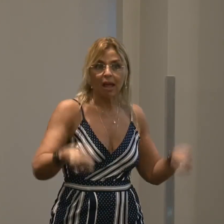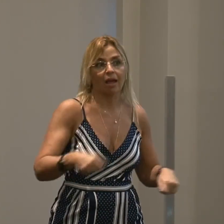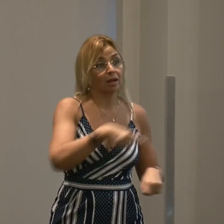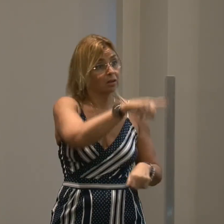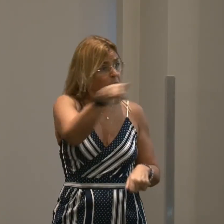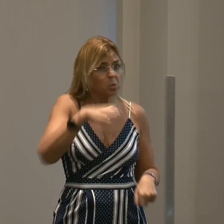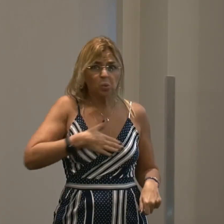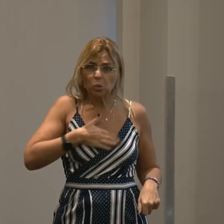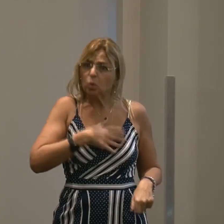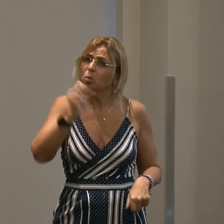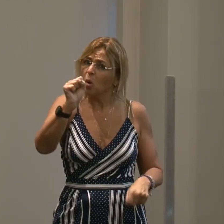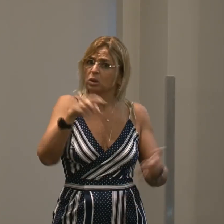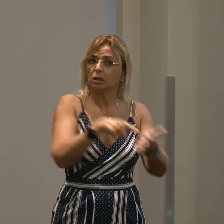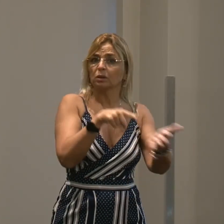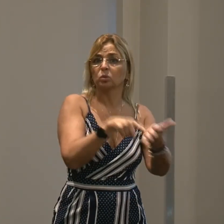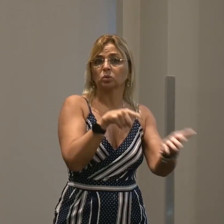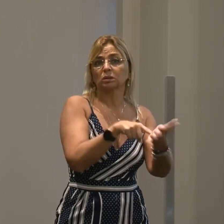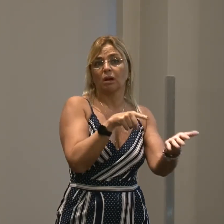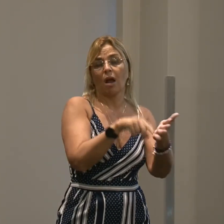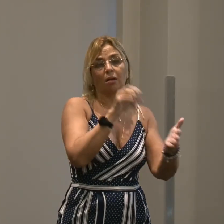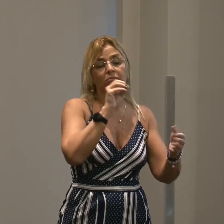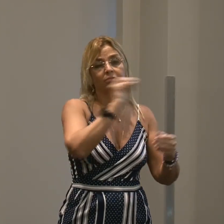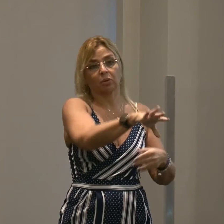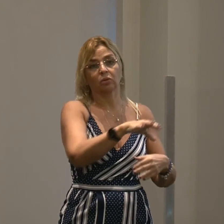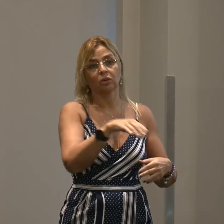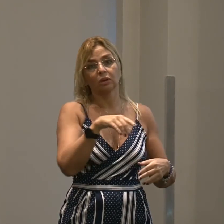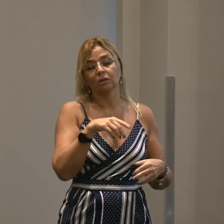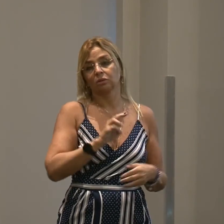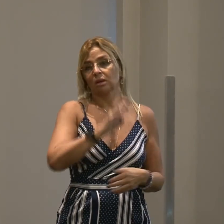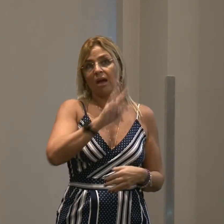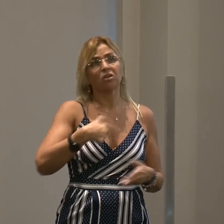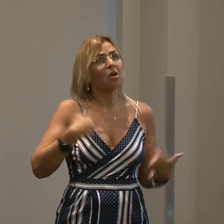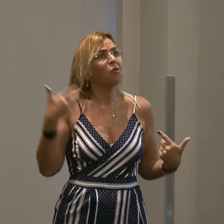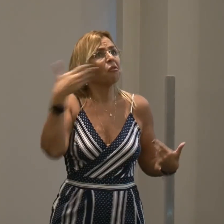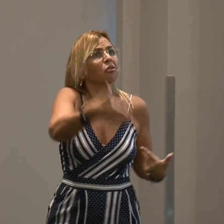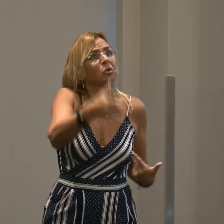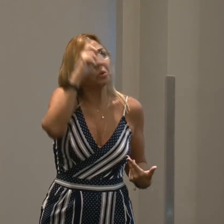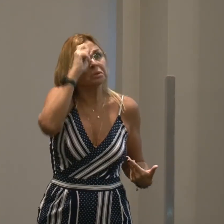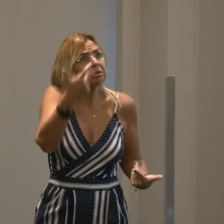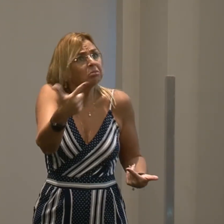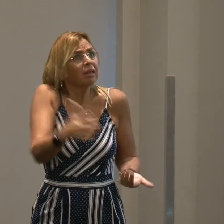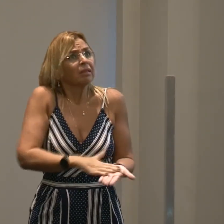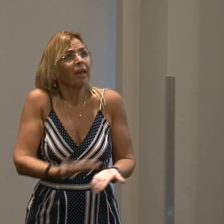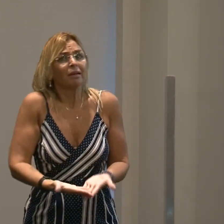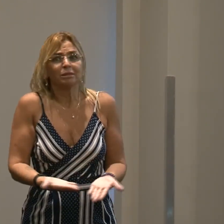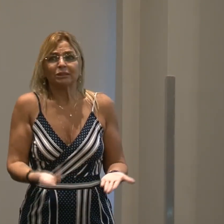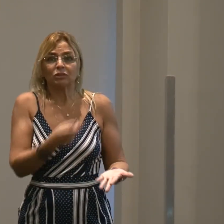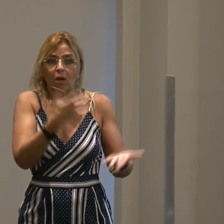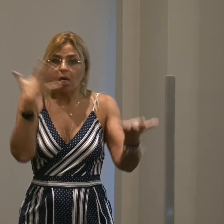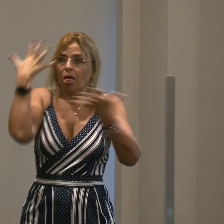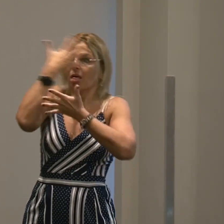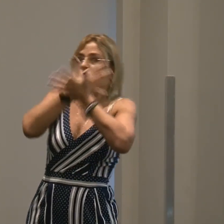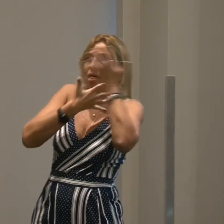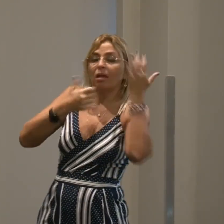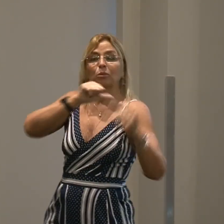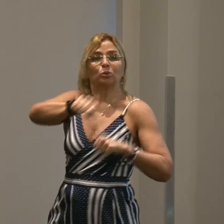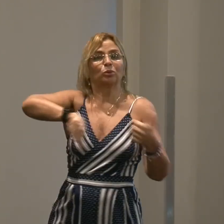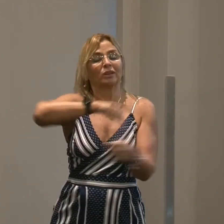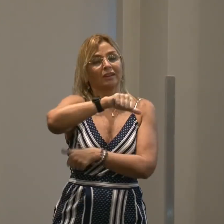sim, demanda, sim, uma atenção nossa, e essa atenção é de que esses médicos precisam entender da importância da aquisição linguística,